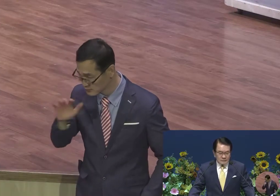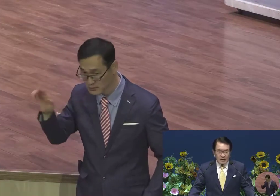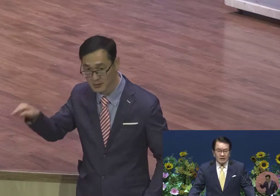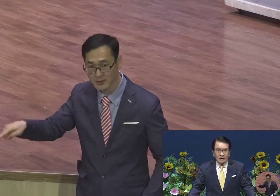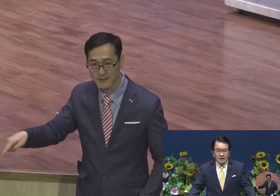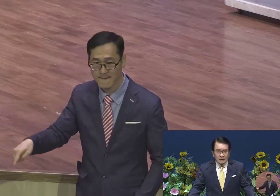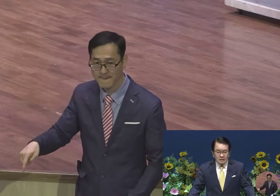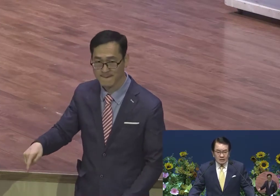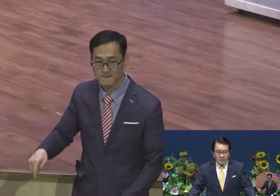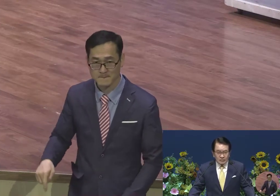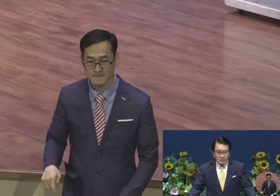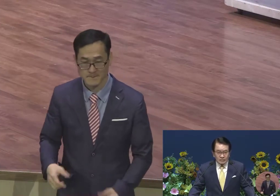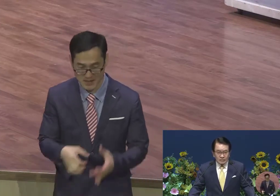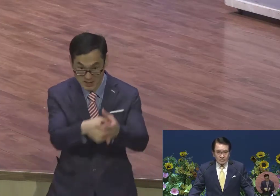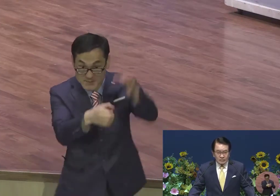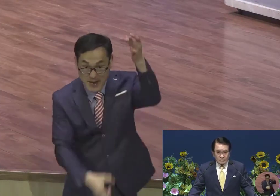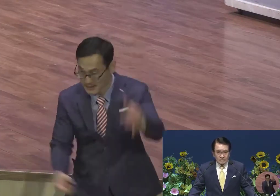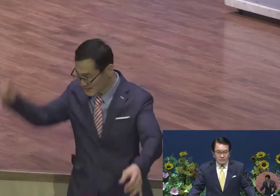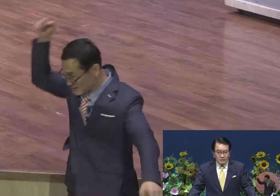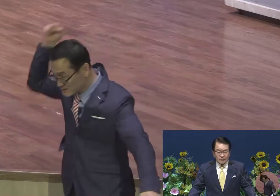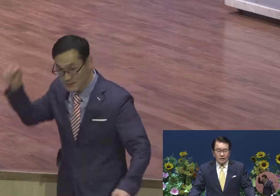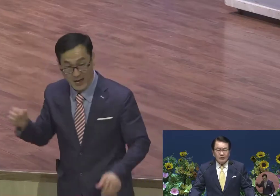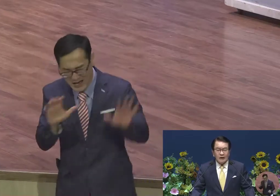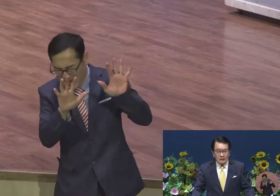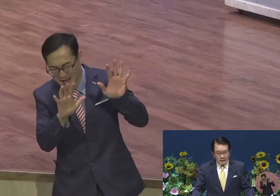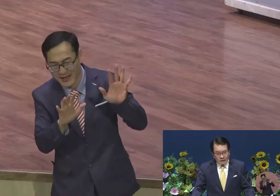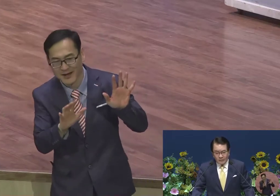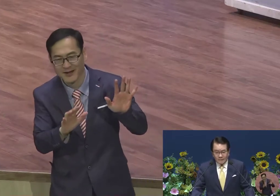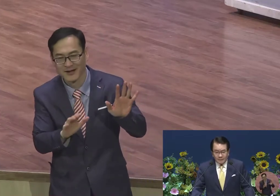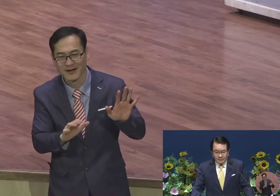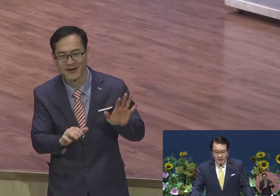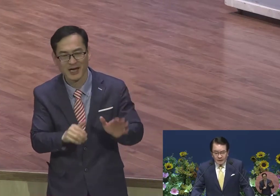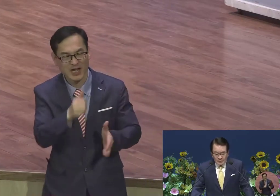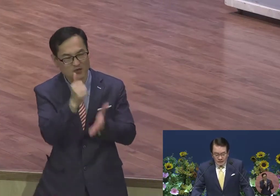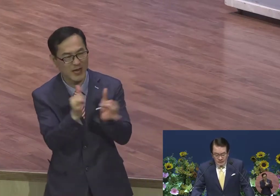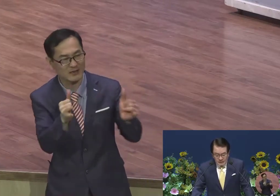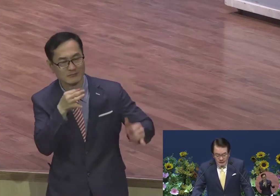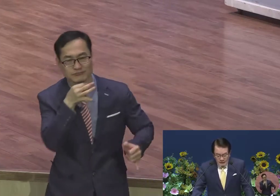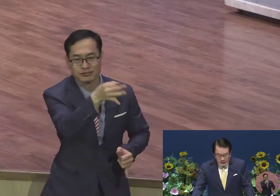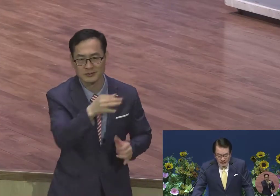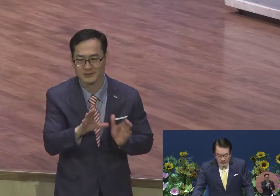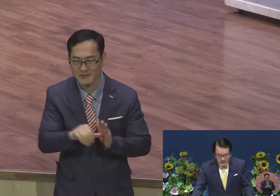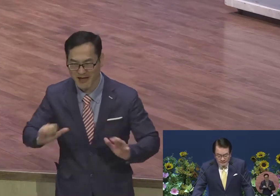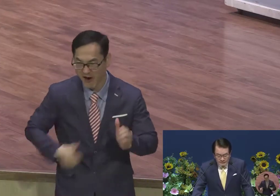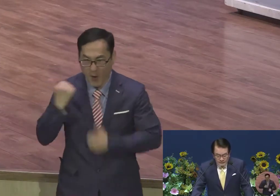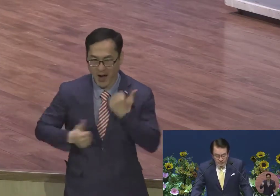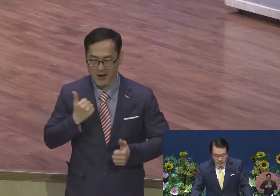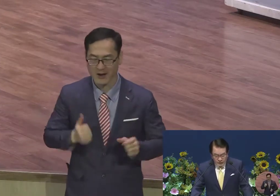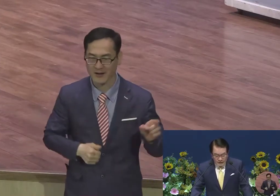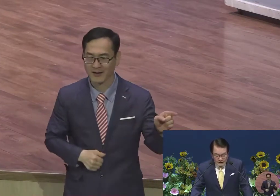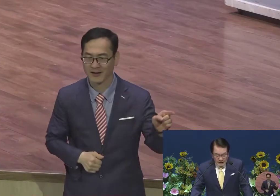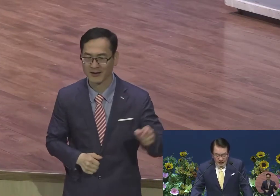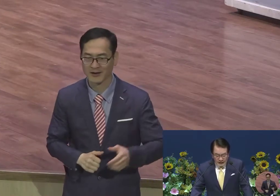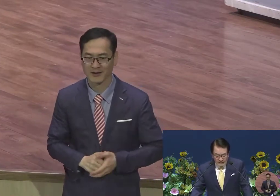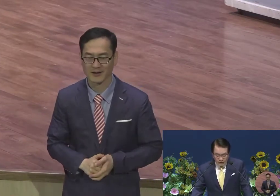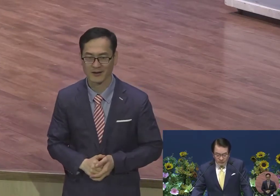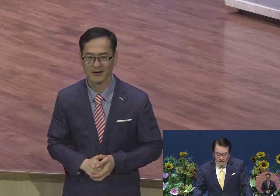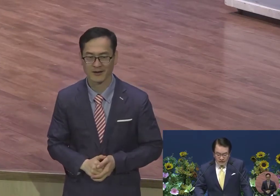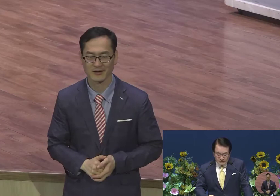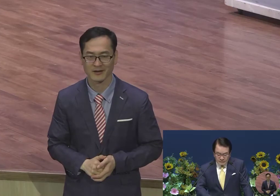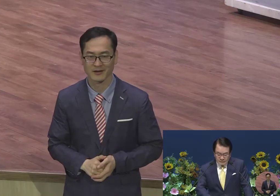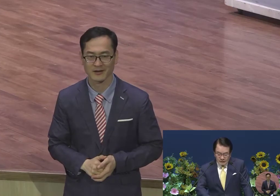막 때리려고 그러더라고요 죄인이라 한다고 그러니까 죄인이